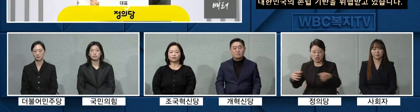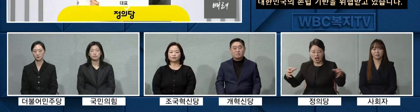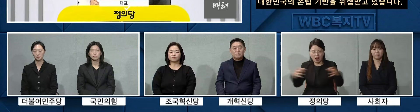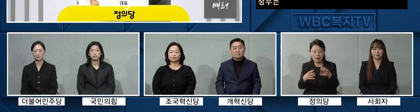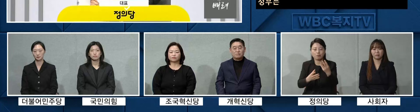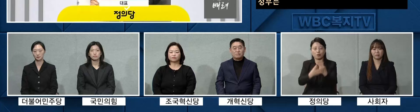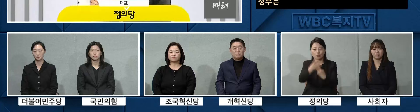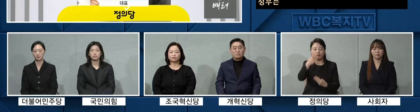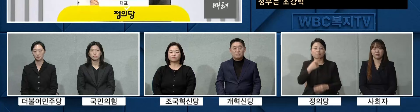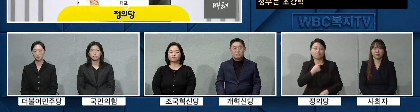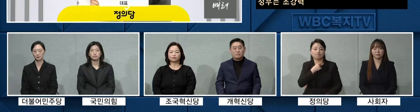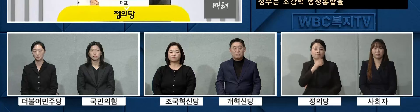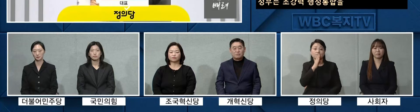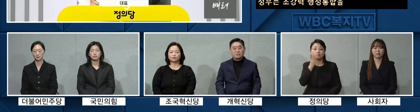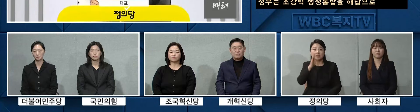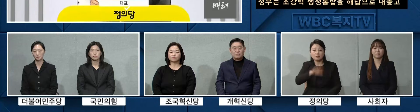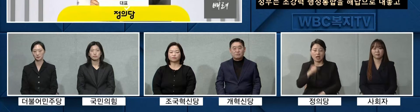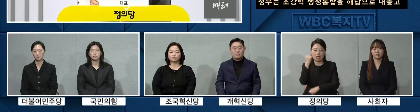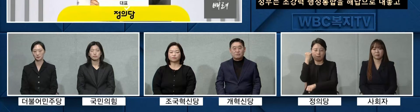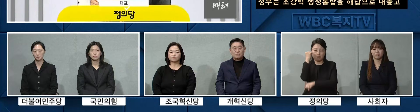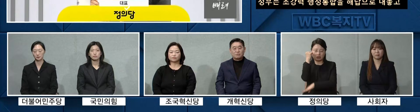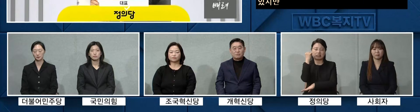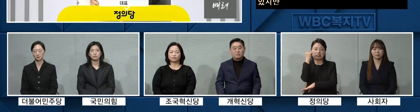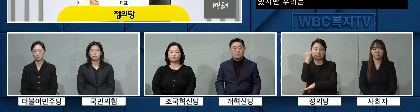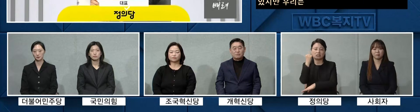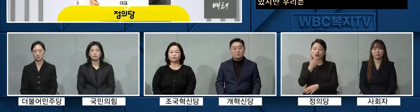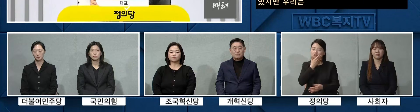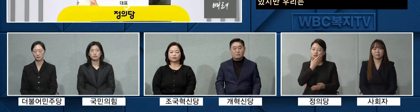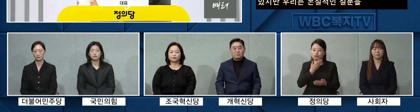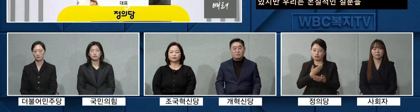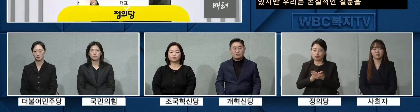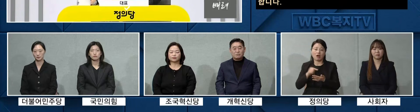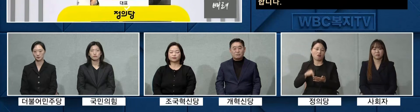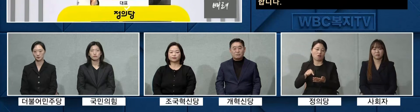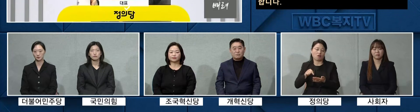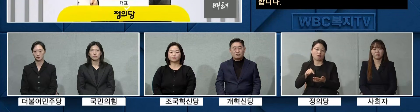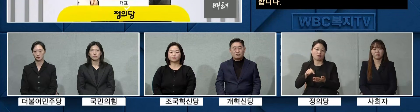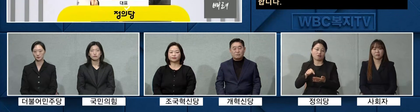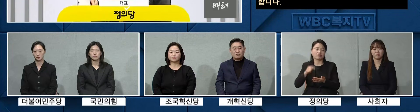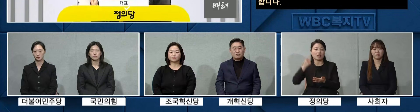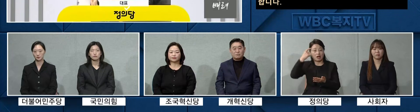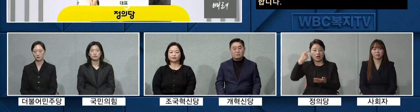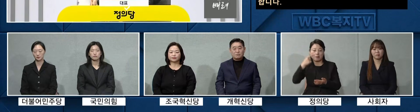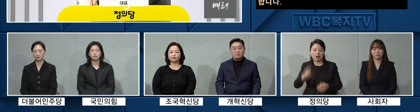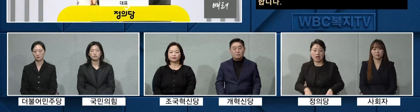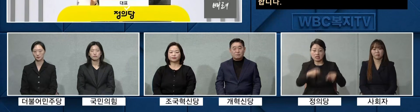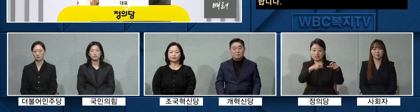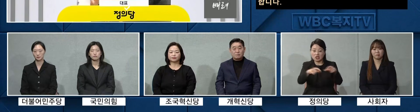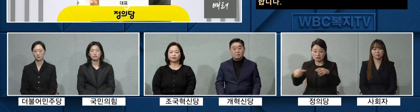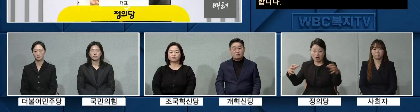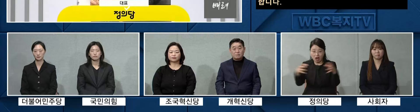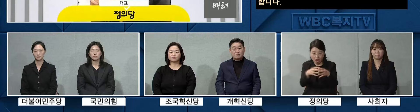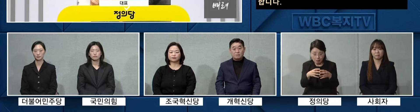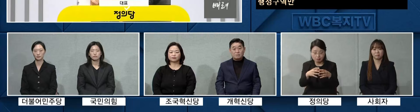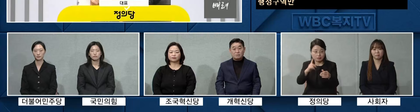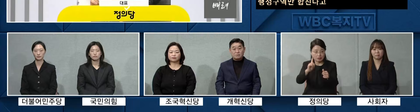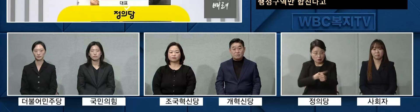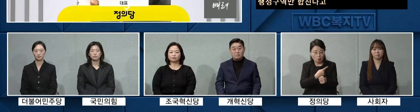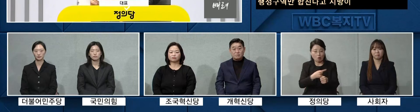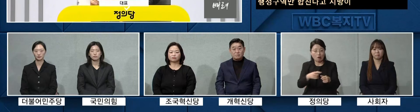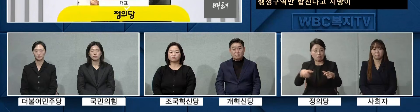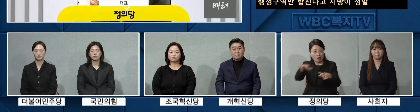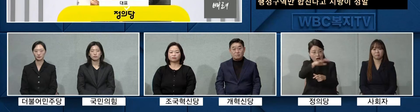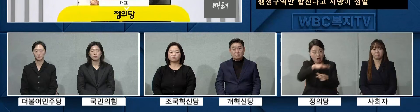내놓고 있지만 우리는 본질적인 질문을 던져야 합니다. 행정구역만 합친다고 지방이 정말 잘 살만한